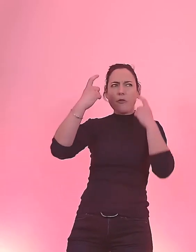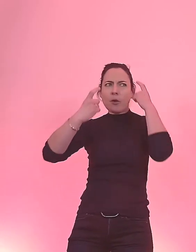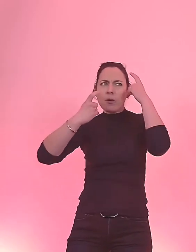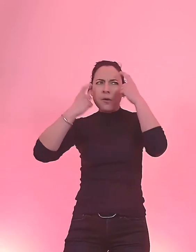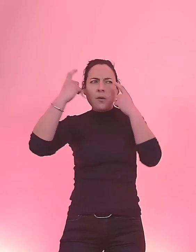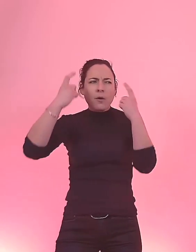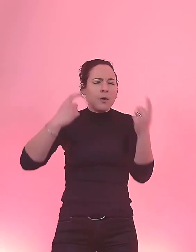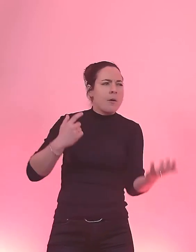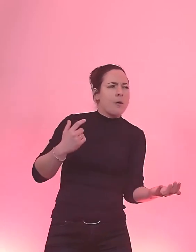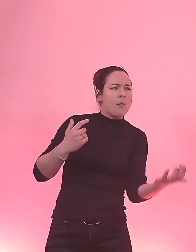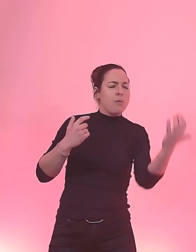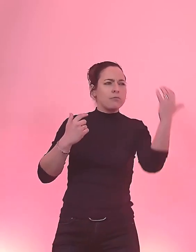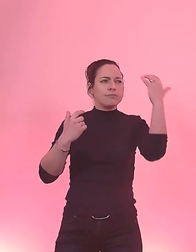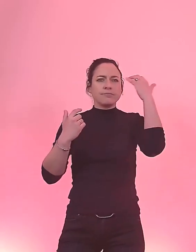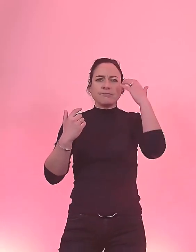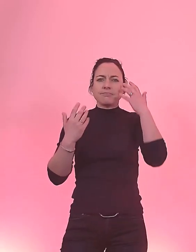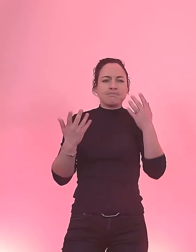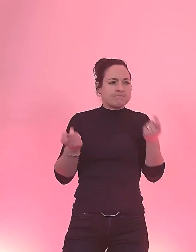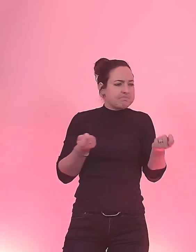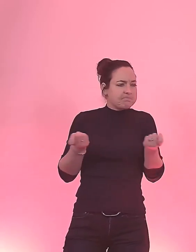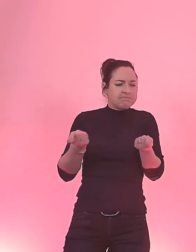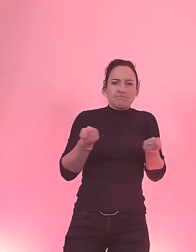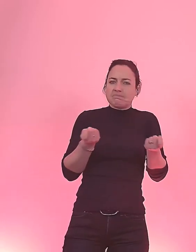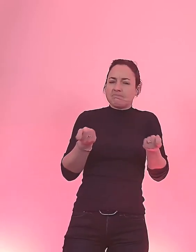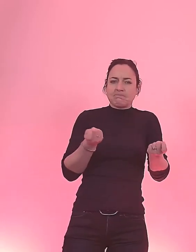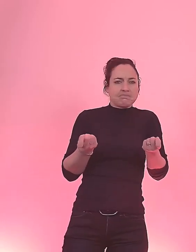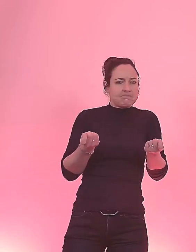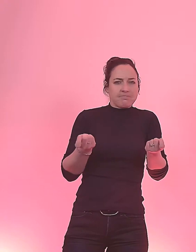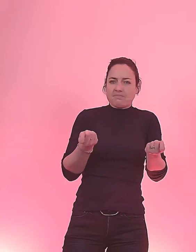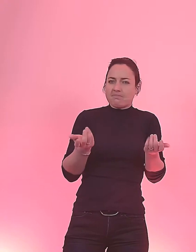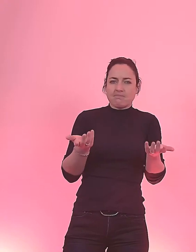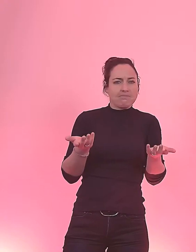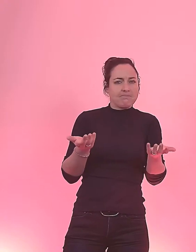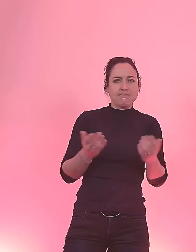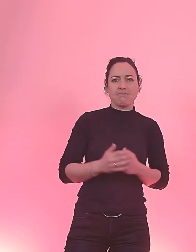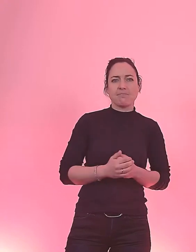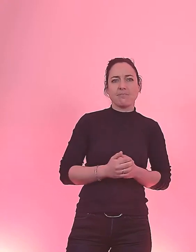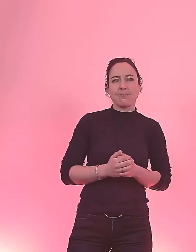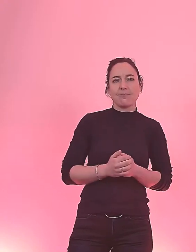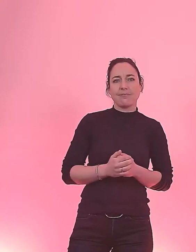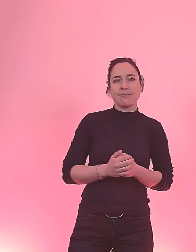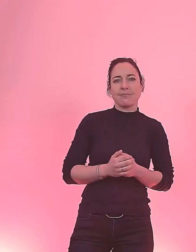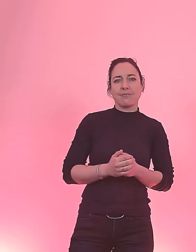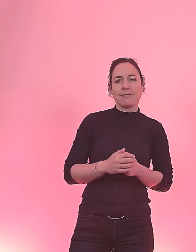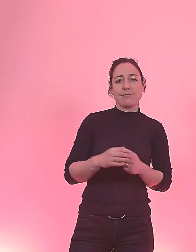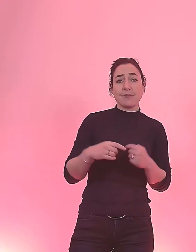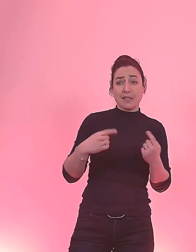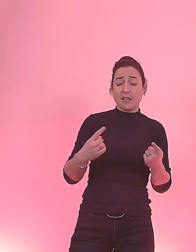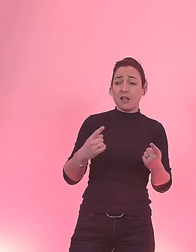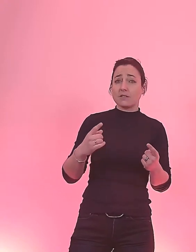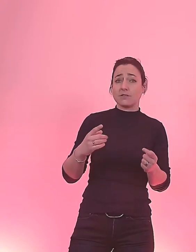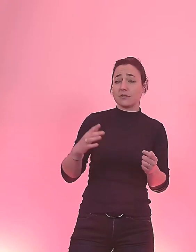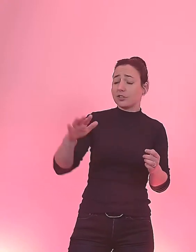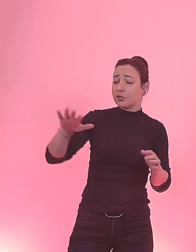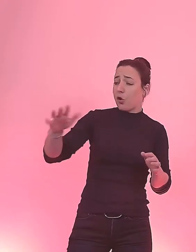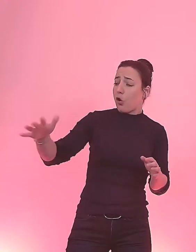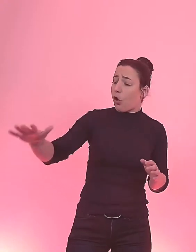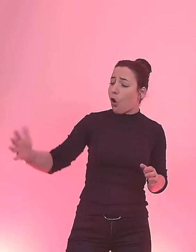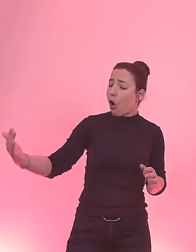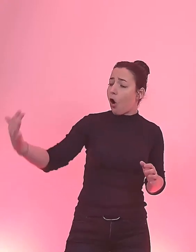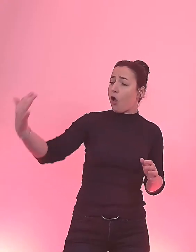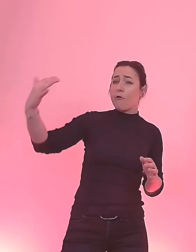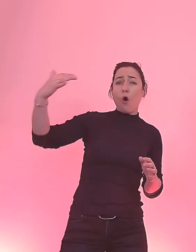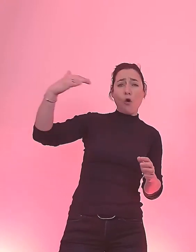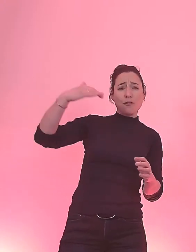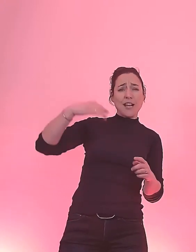op je en je krijgt het niet meer onder controle en dan zingen we hier en als de golven over la dan blijf ik open up